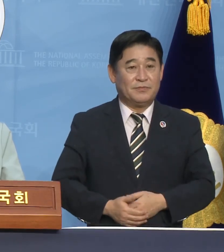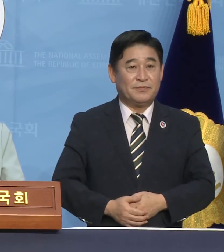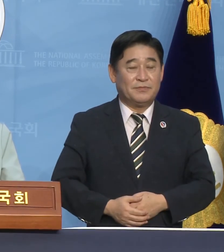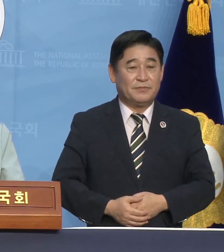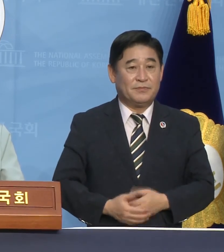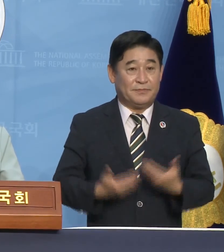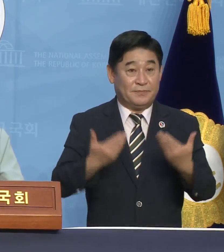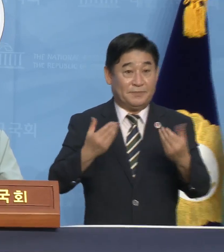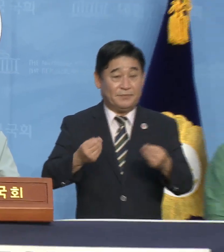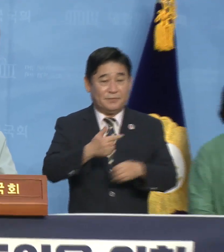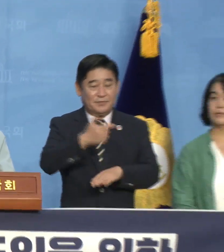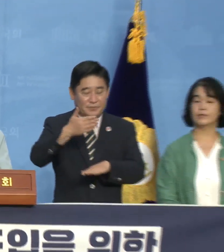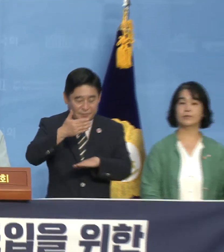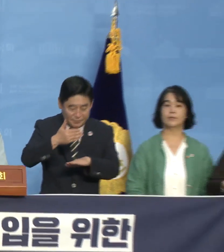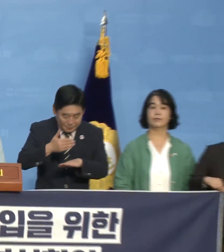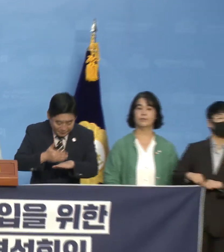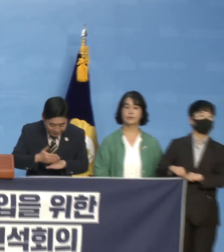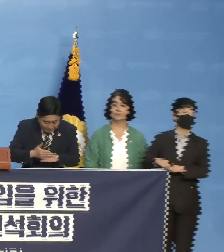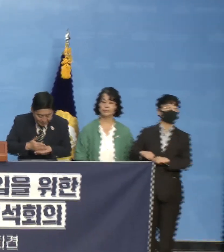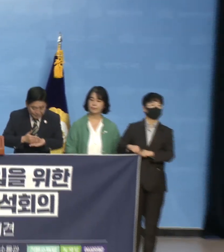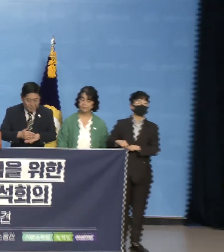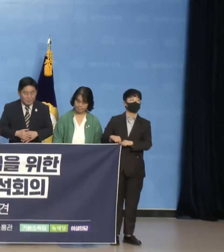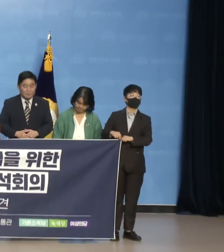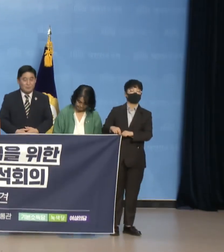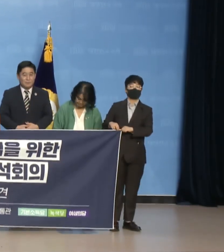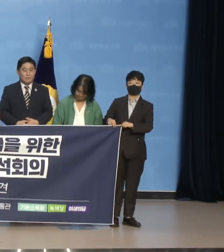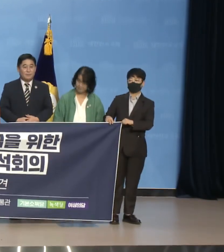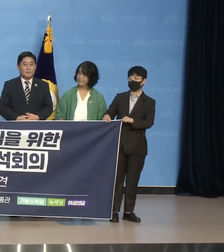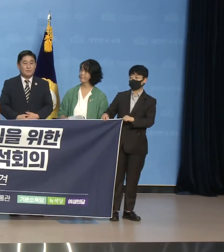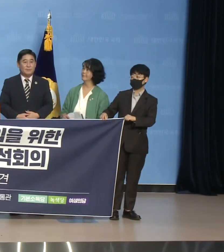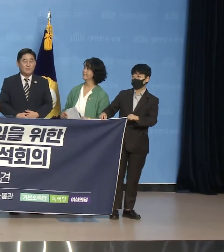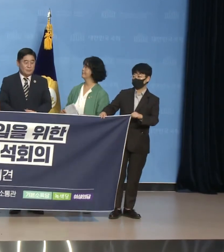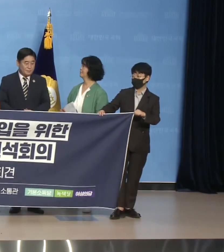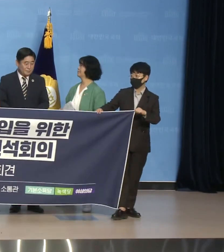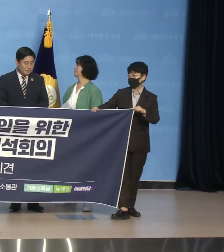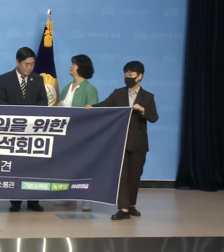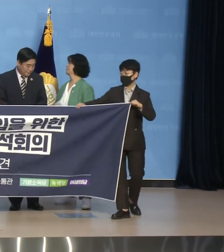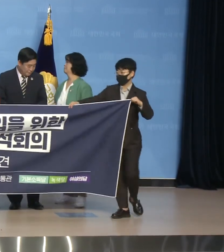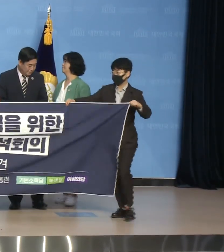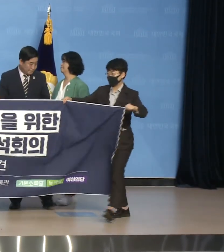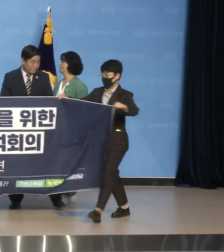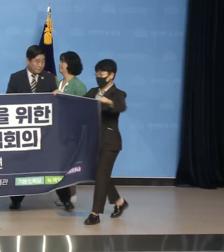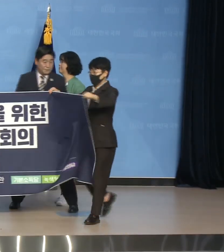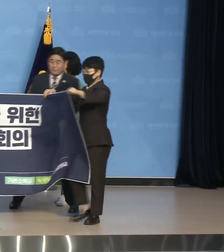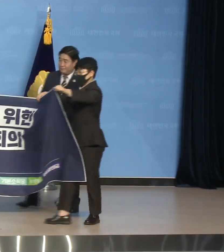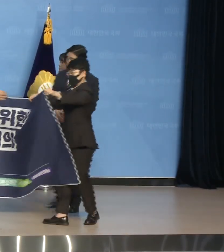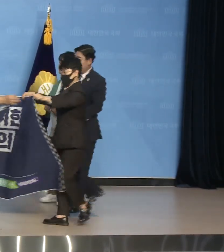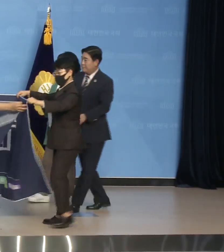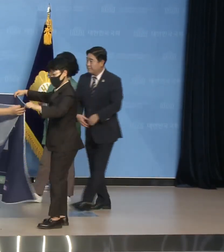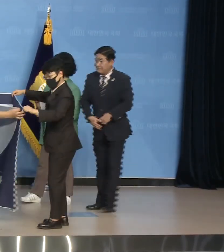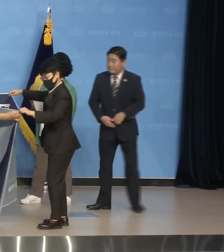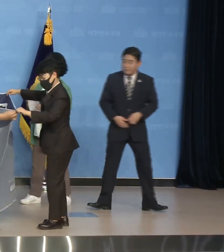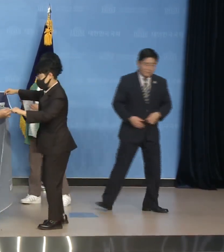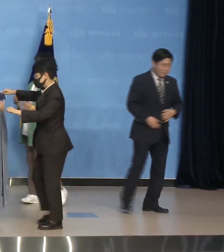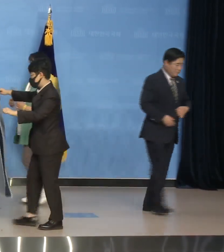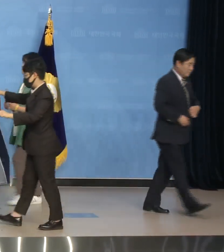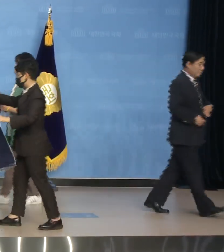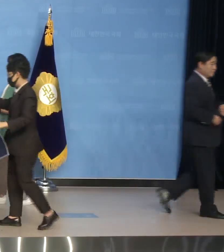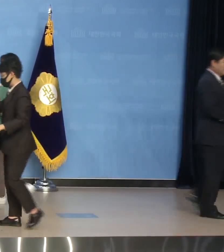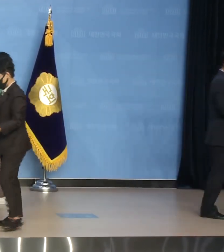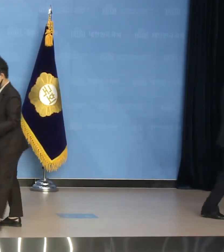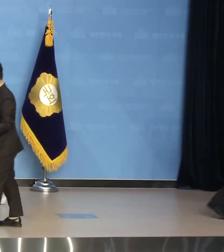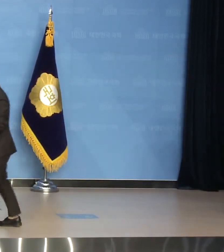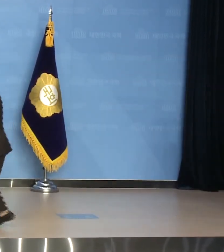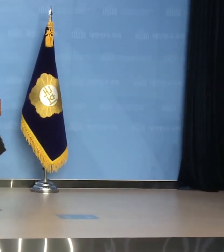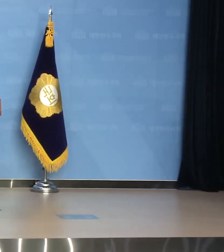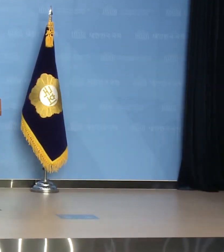기자회견 마치도록 하겠습니다. 고맙습니다. 네, 나가서 저 하나 공지만 하고 가려고. 네, 제가